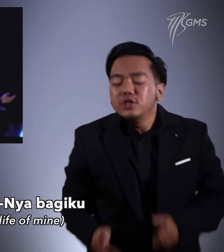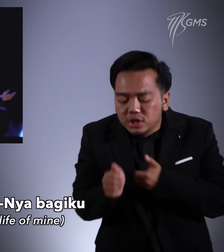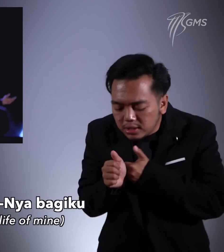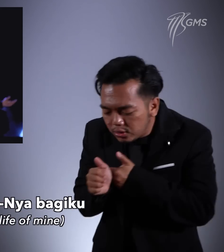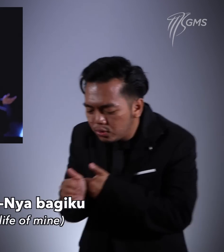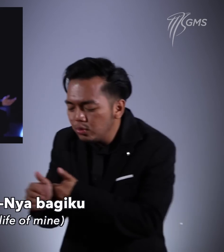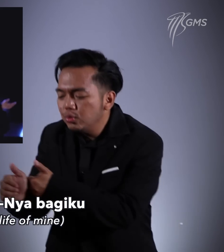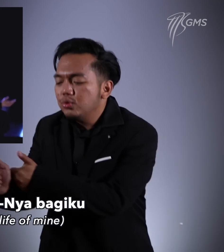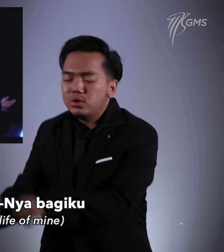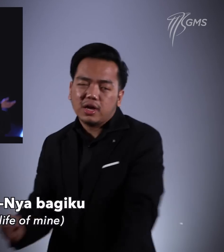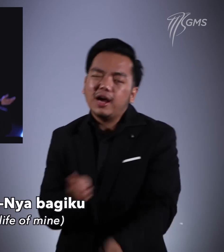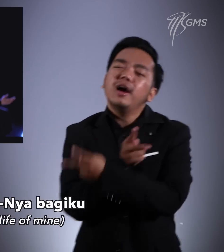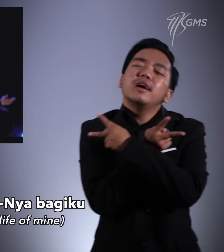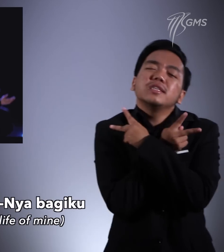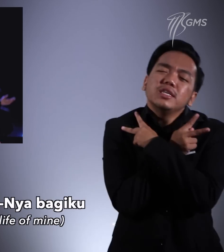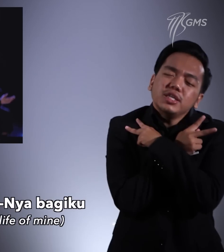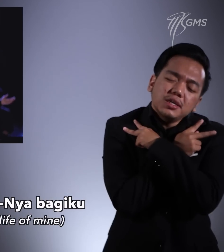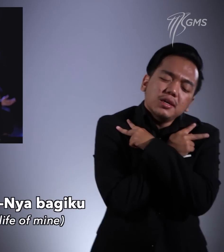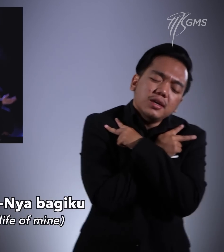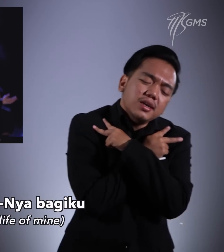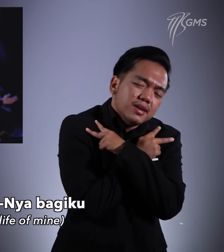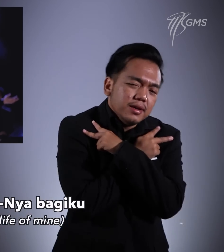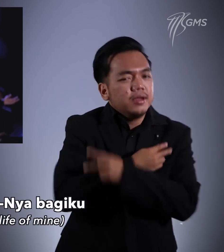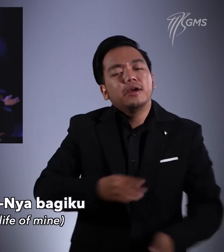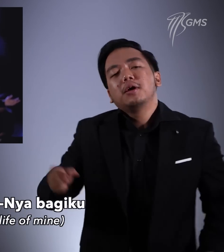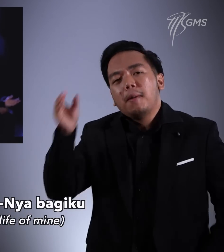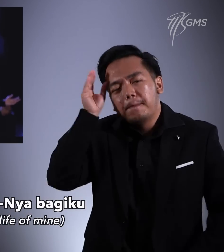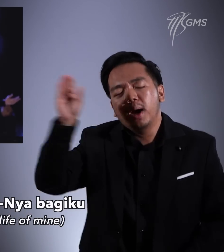sediakan seturut kasih-Nya.